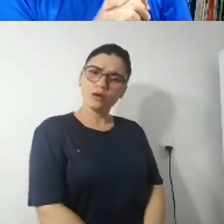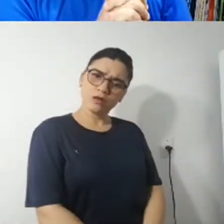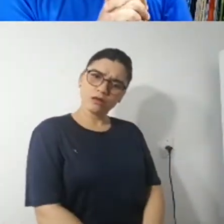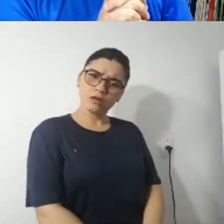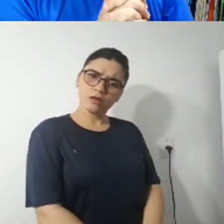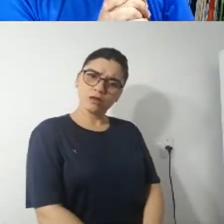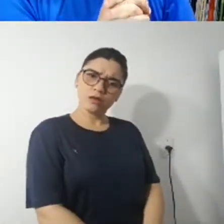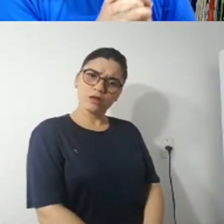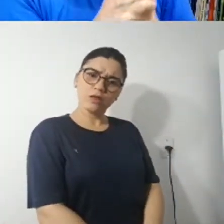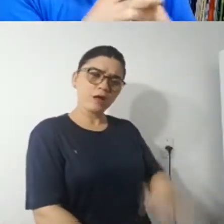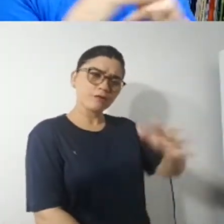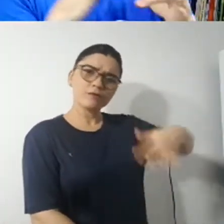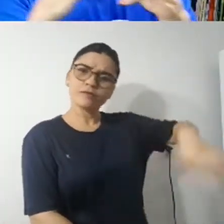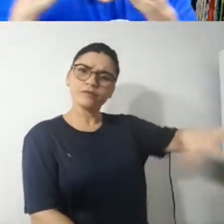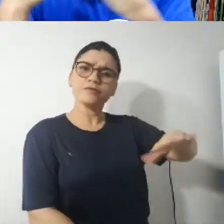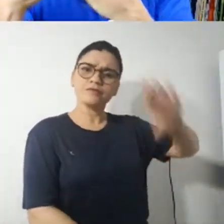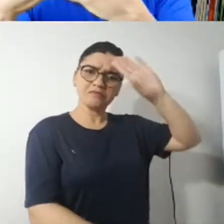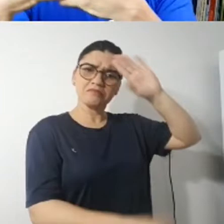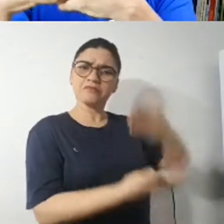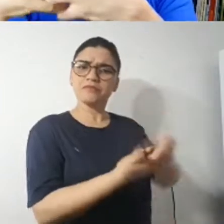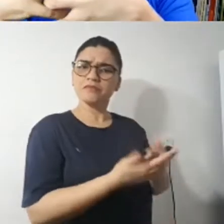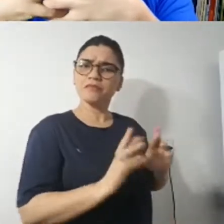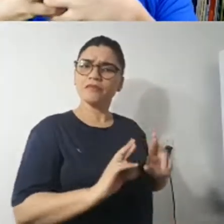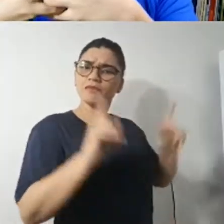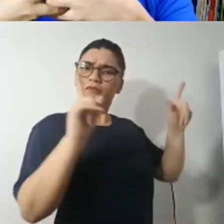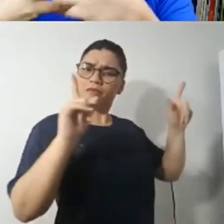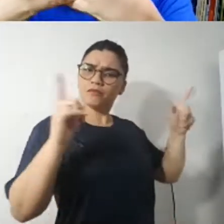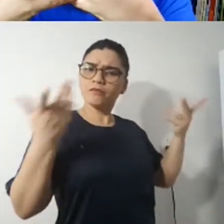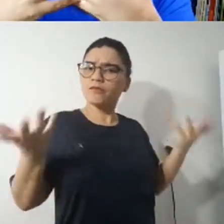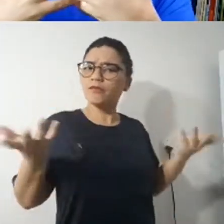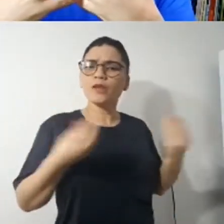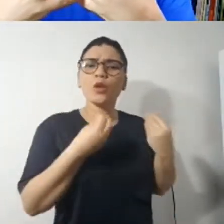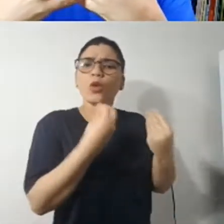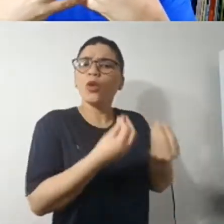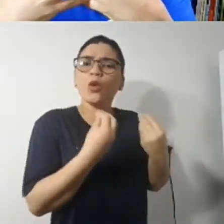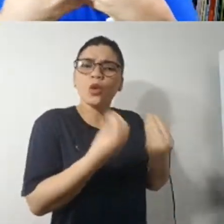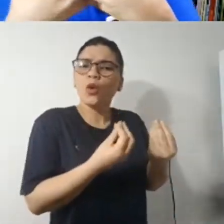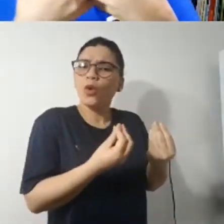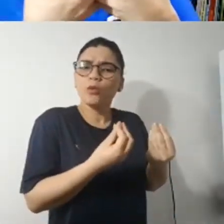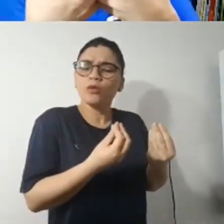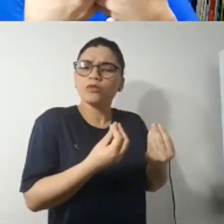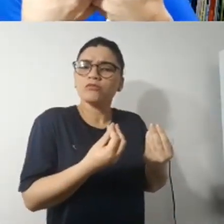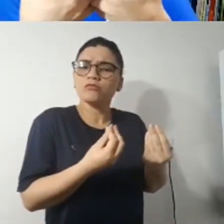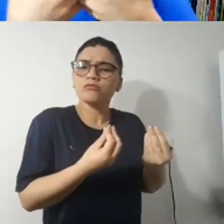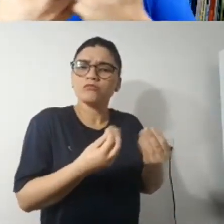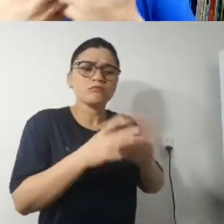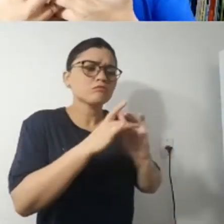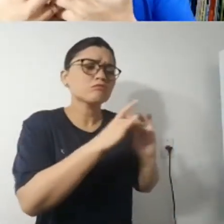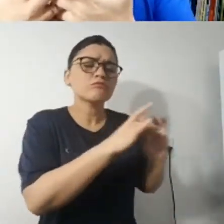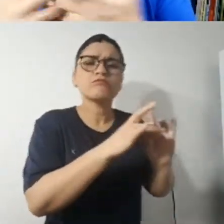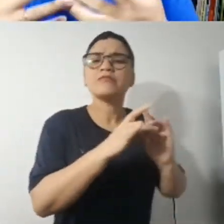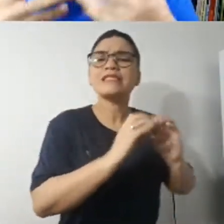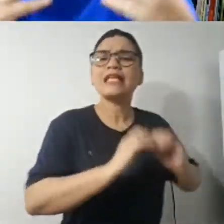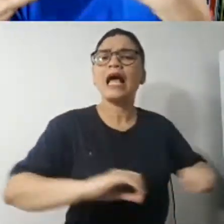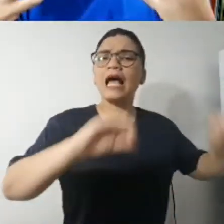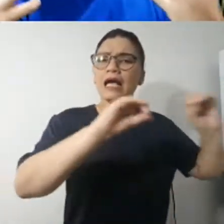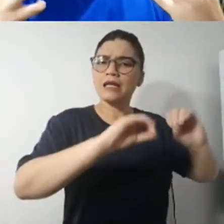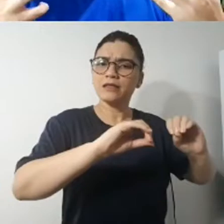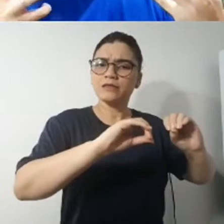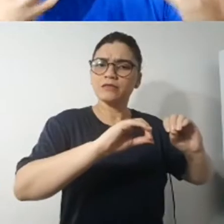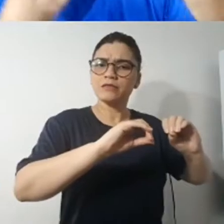mim e eu não tenho nenhum tipo de comunhão profunda com alguém que nasceu do mesmo